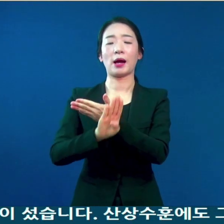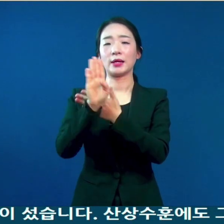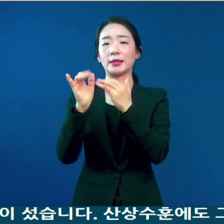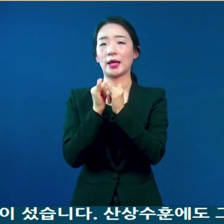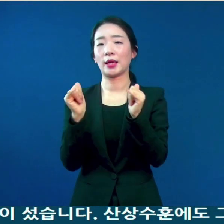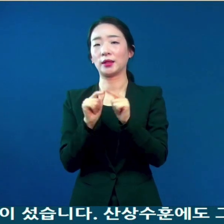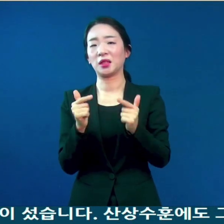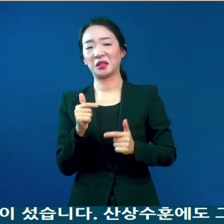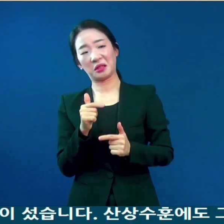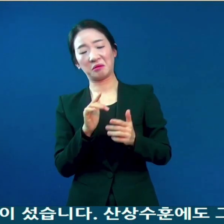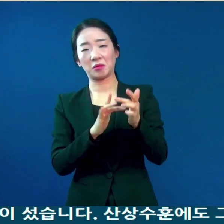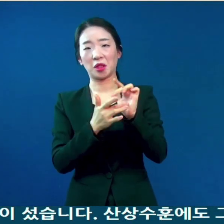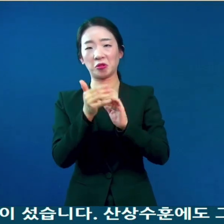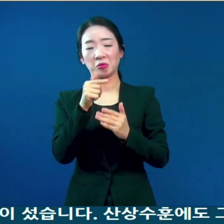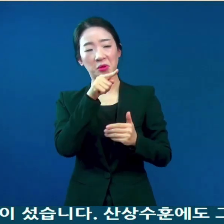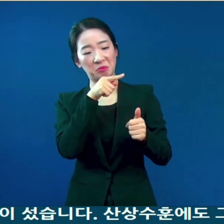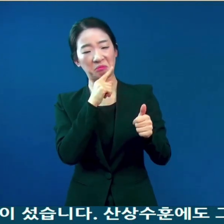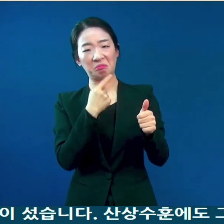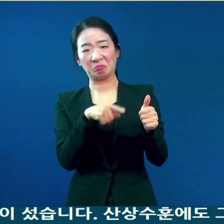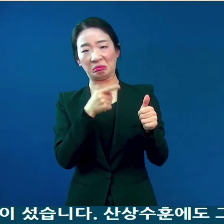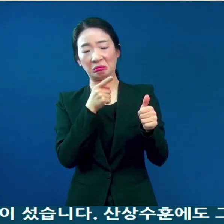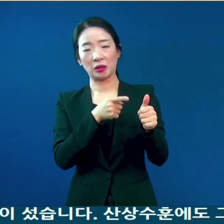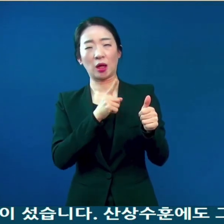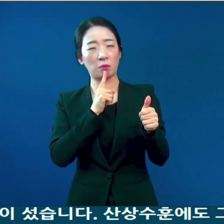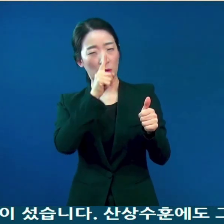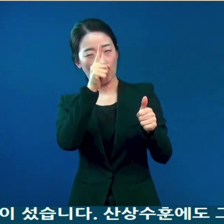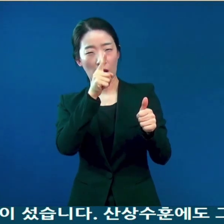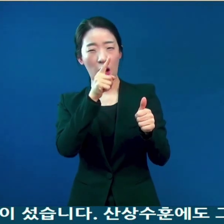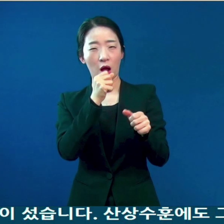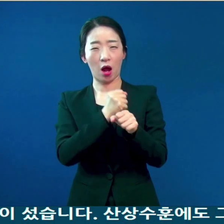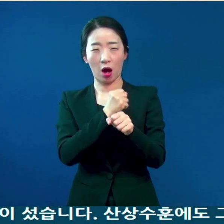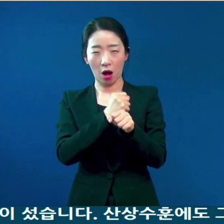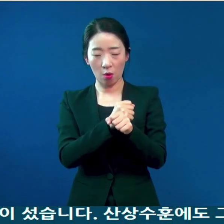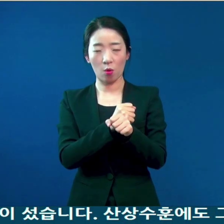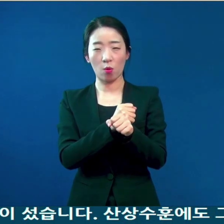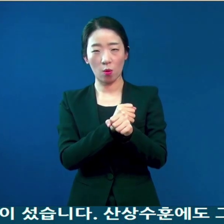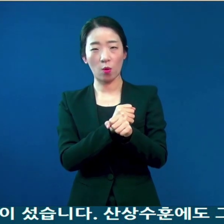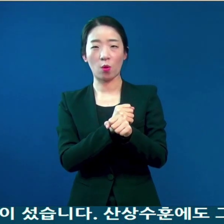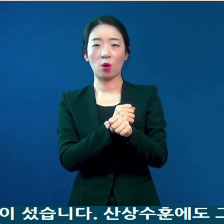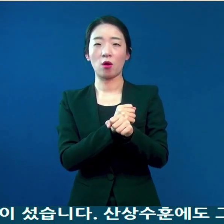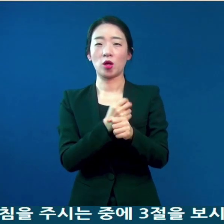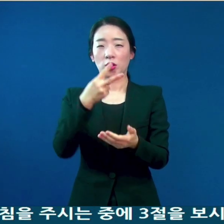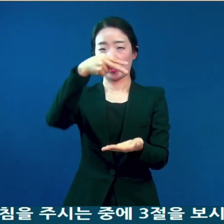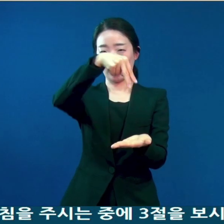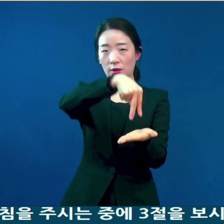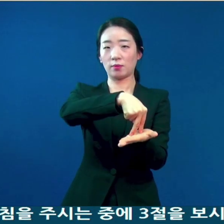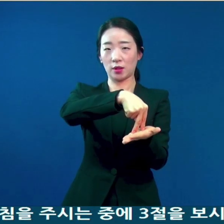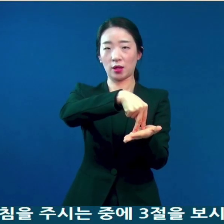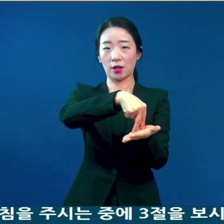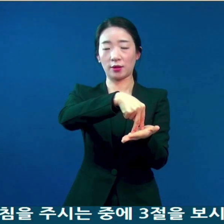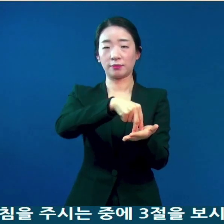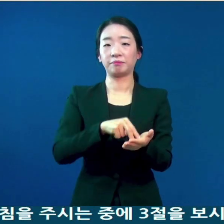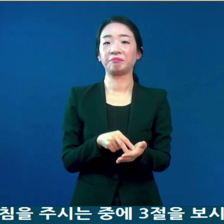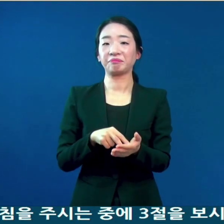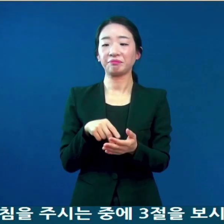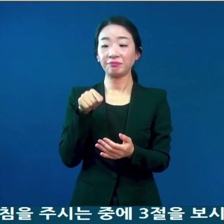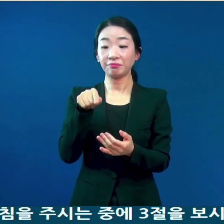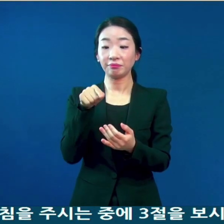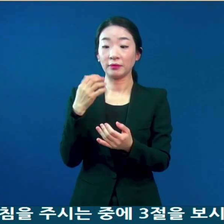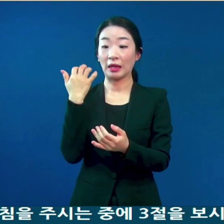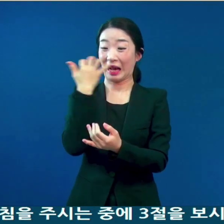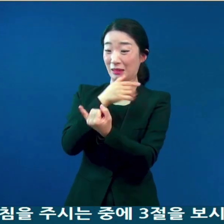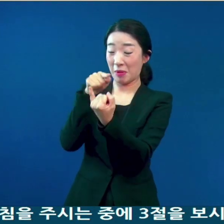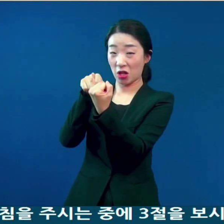책잡고자 하는 사람들입니다. 예수님을 모함하고자 하는 사람들인데, 이 사람들이 간음하는